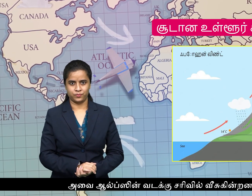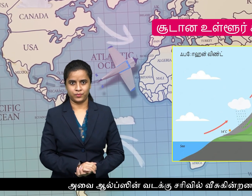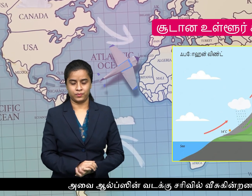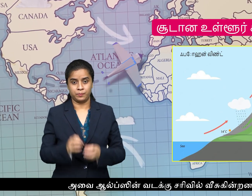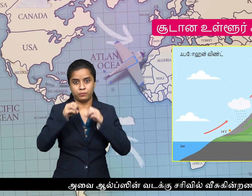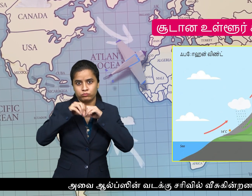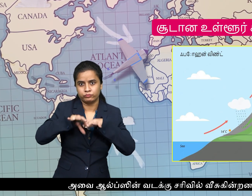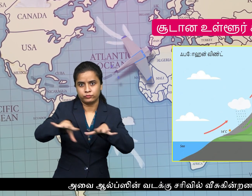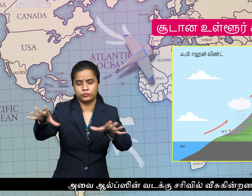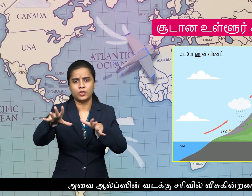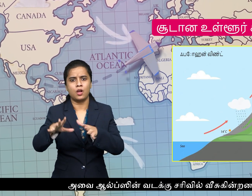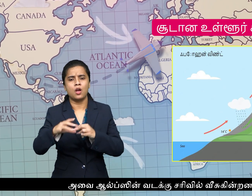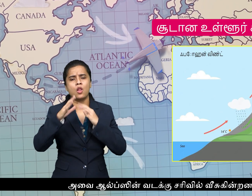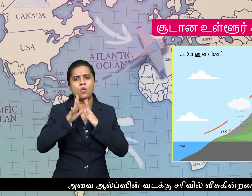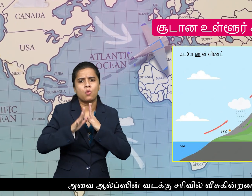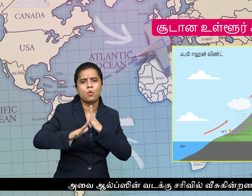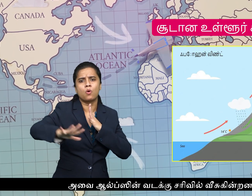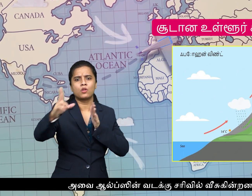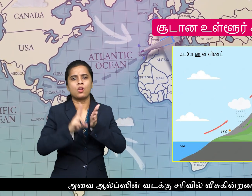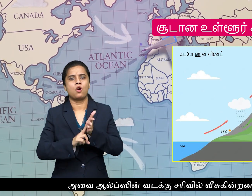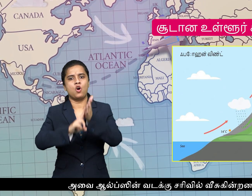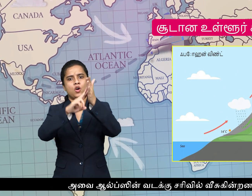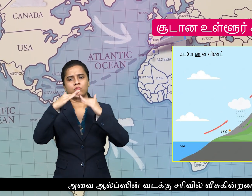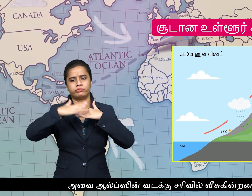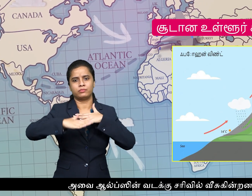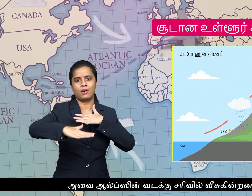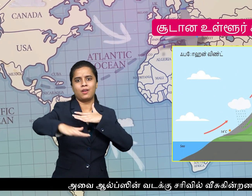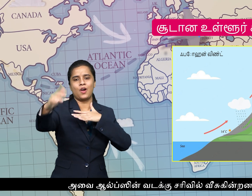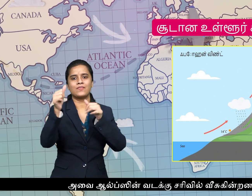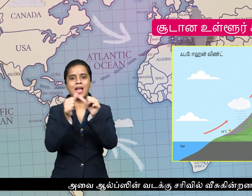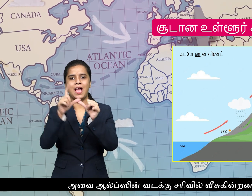அவை ஆல்ப்ஸின் வடக்கு சரிவில் வீசுகின்றன.